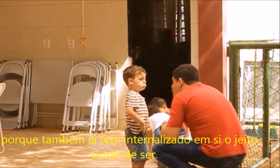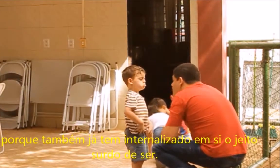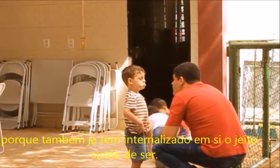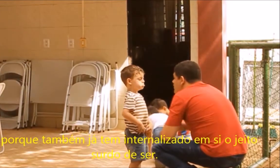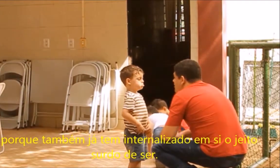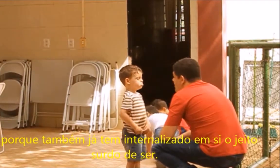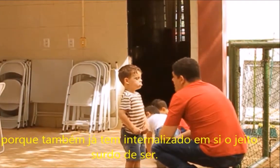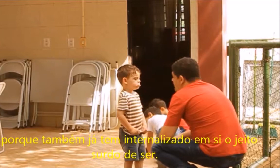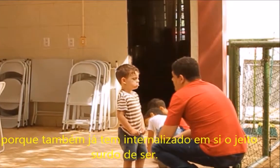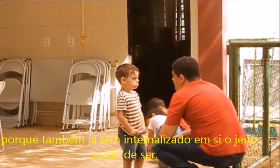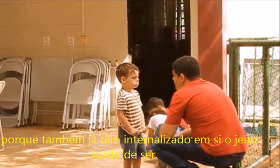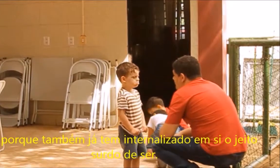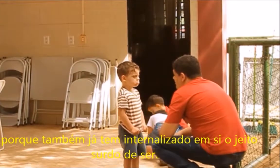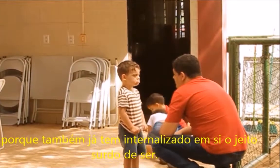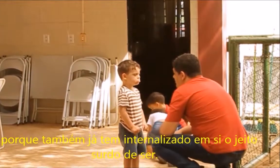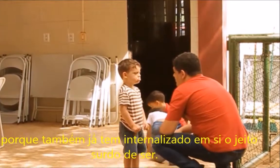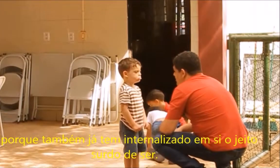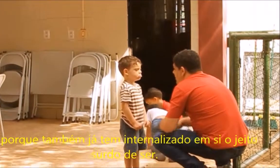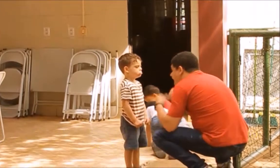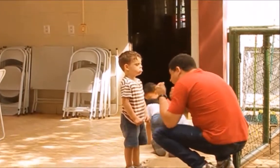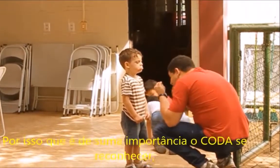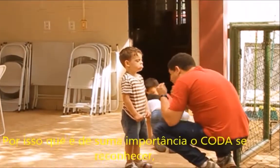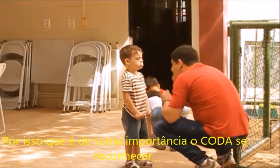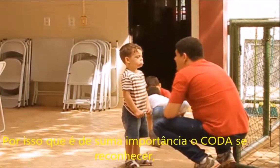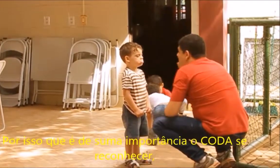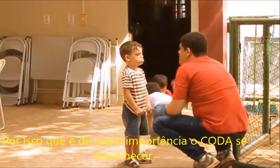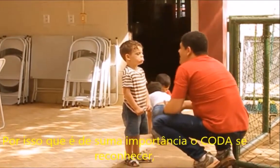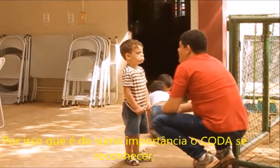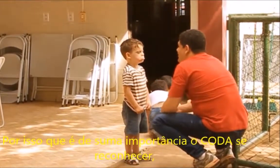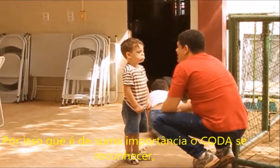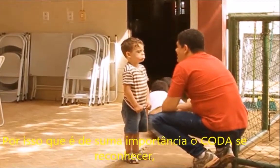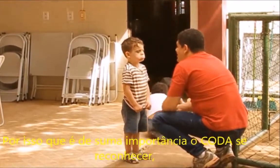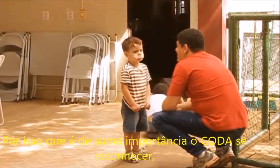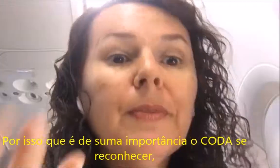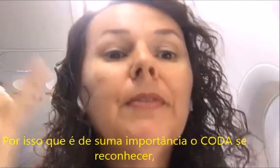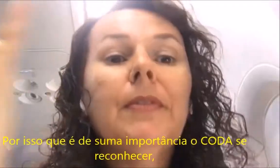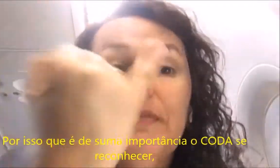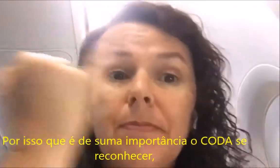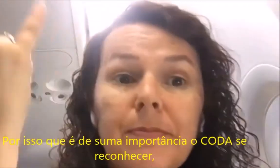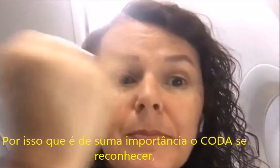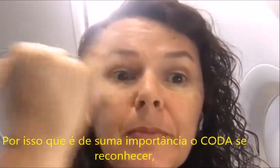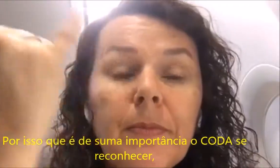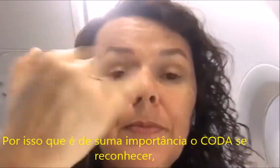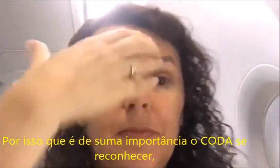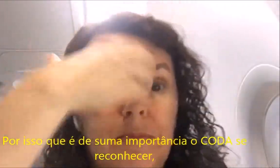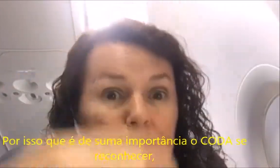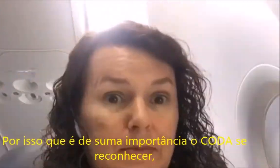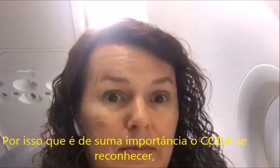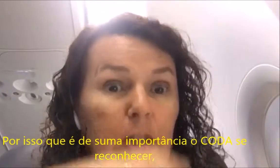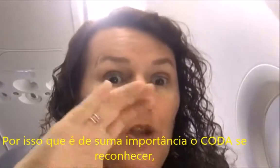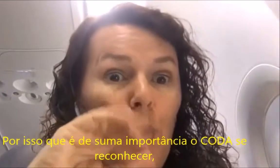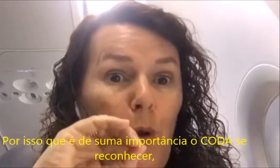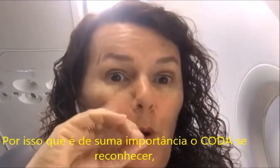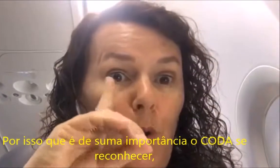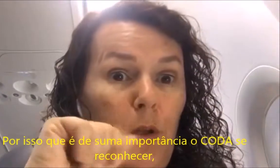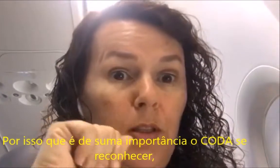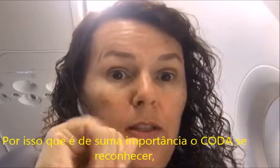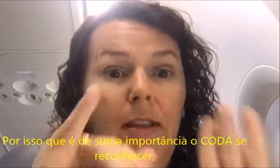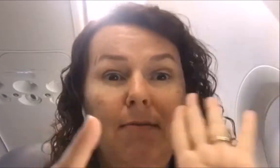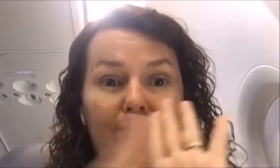internalizado em si o jeito surdo de ser. Por isso que é de suma importância o coda se reconhecer